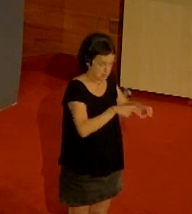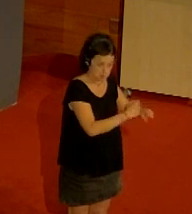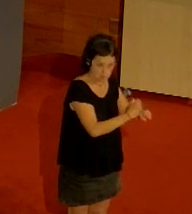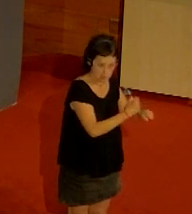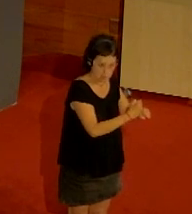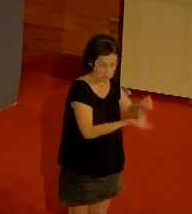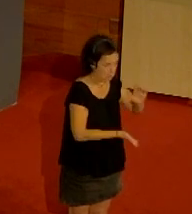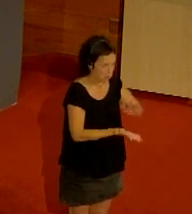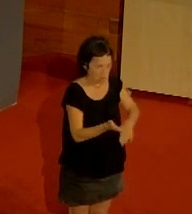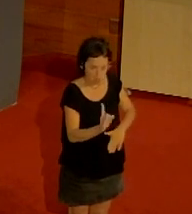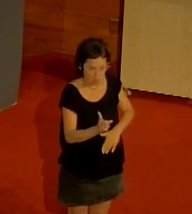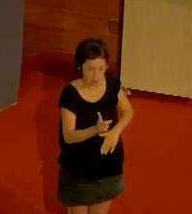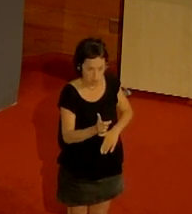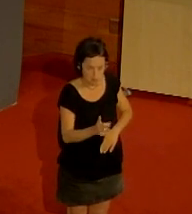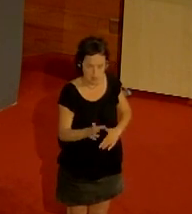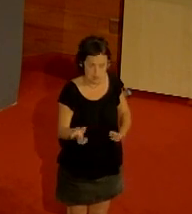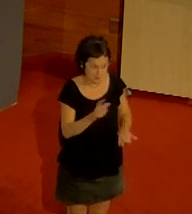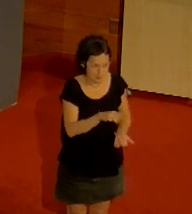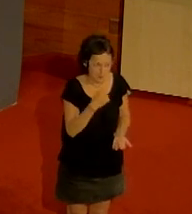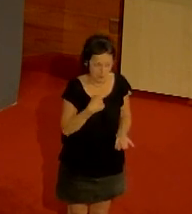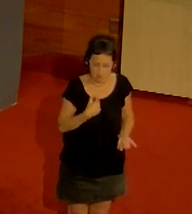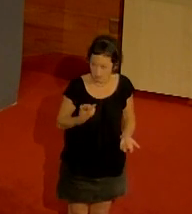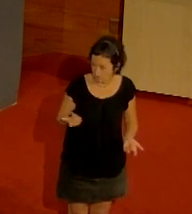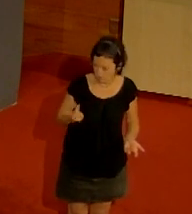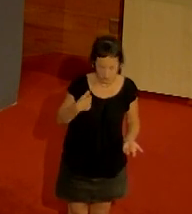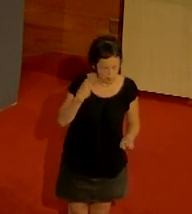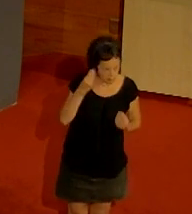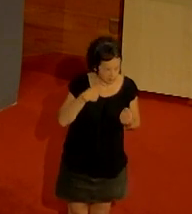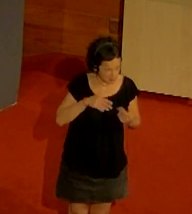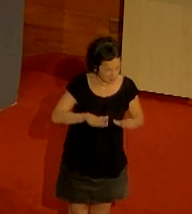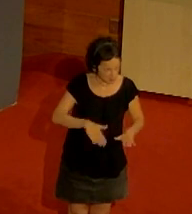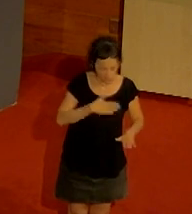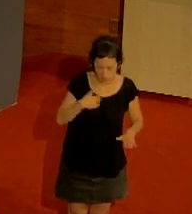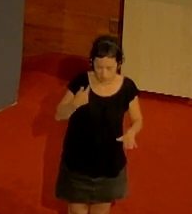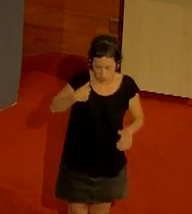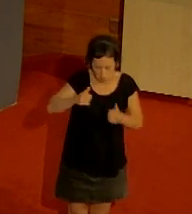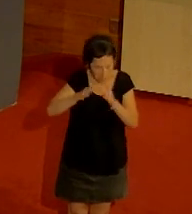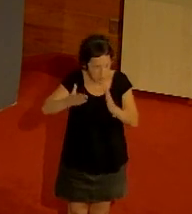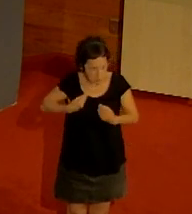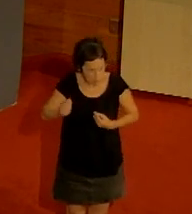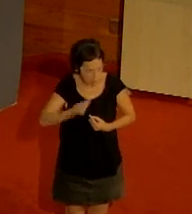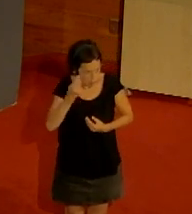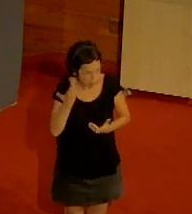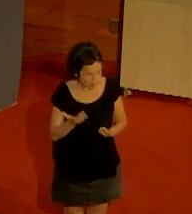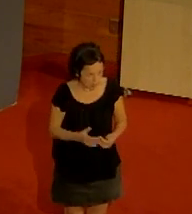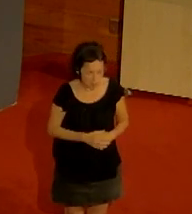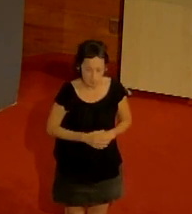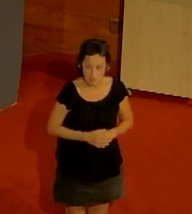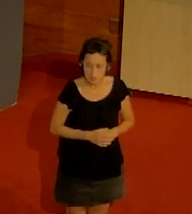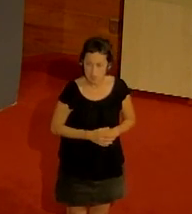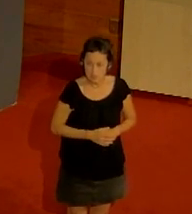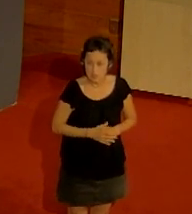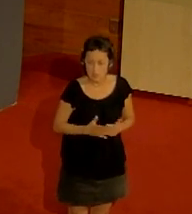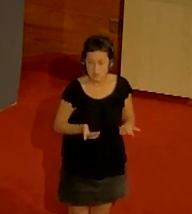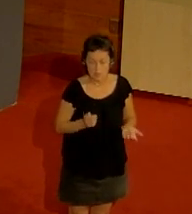dicen, ¿tú crees que yo me quiero quedar aquí? Pues si vivo mejor en mi casa que aquí, ¿no? Y de hecho en muchas ocasiones,